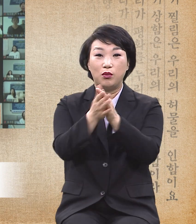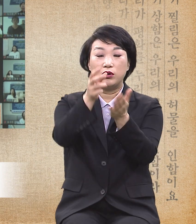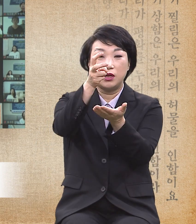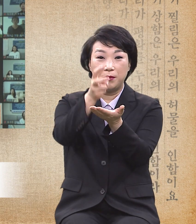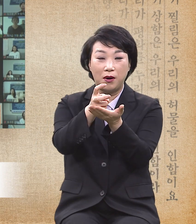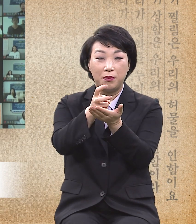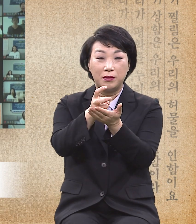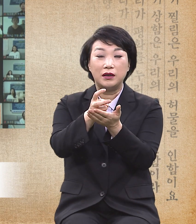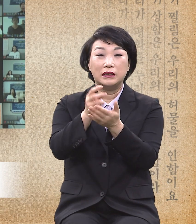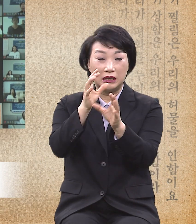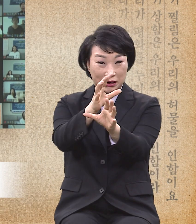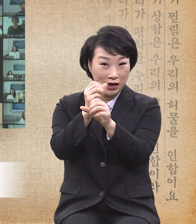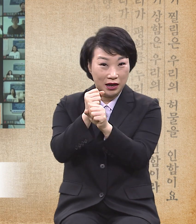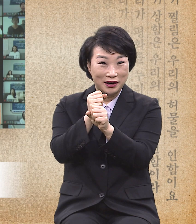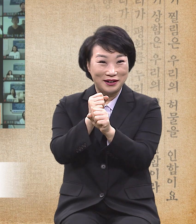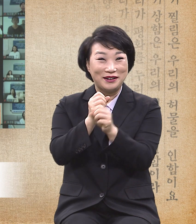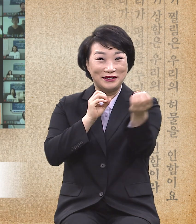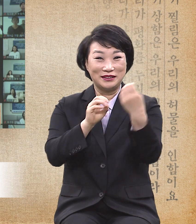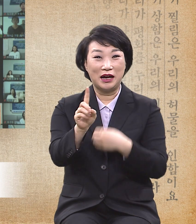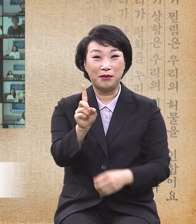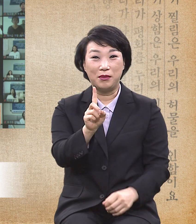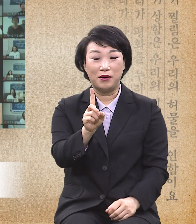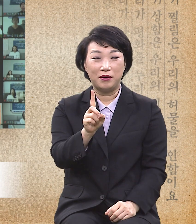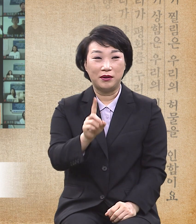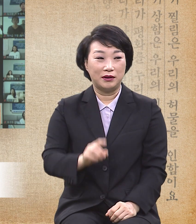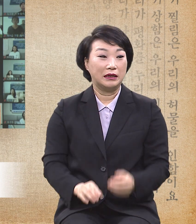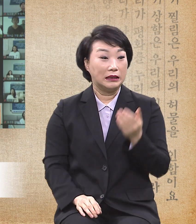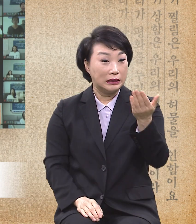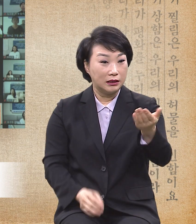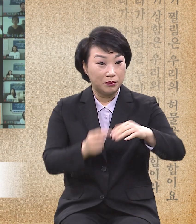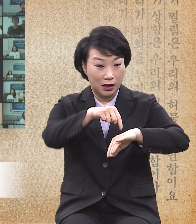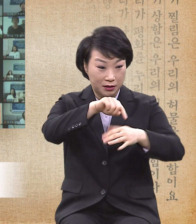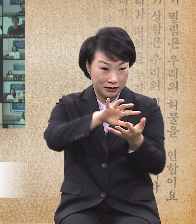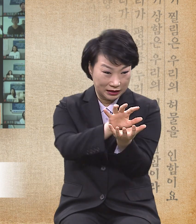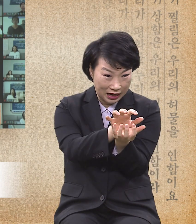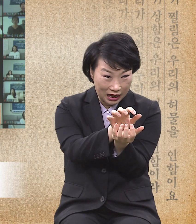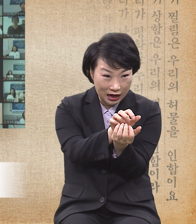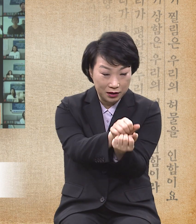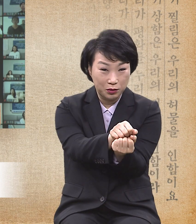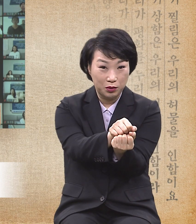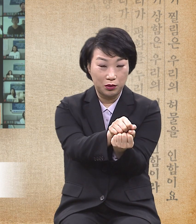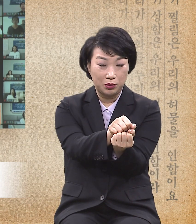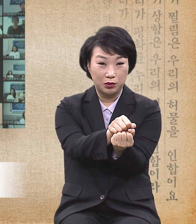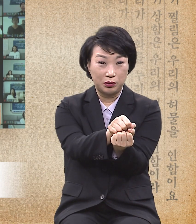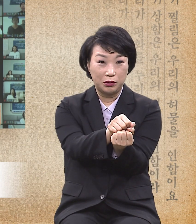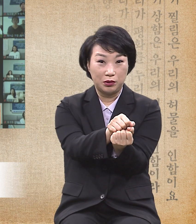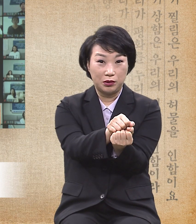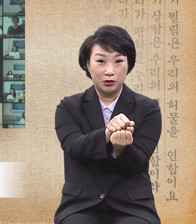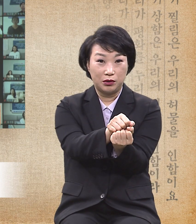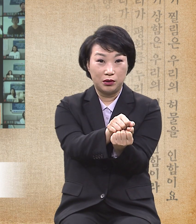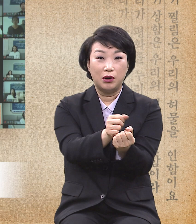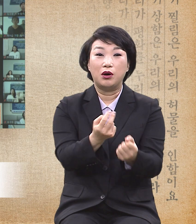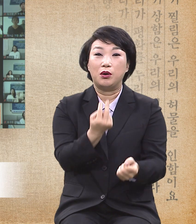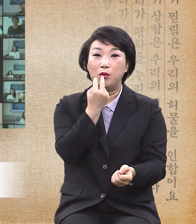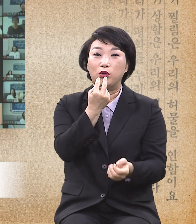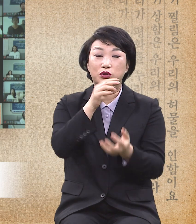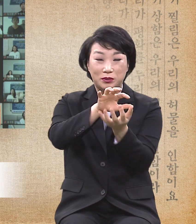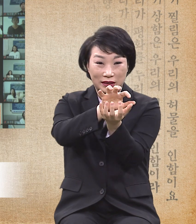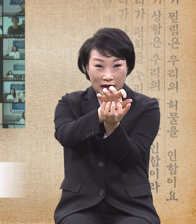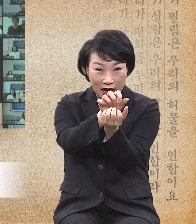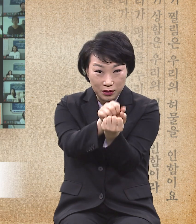율법을 함축하셔서 하시는 말씀이 네 마음을 다하고